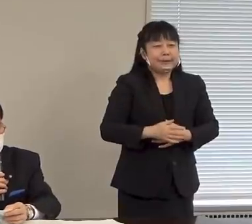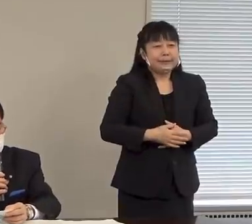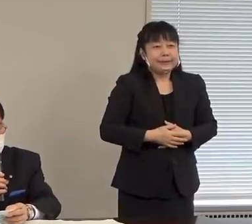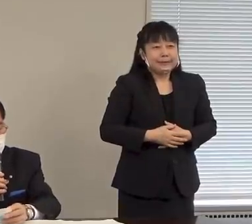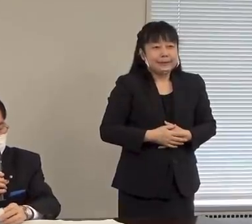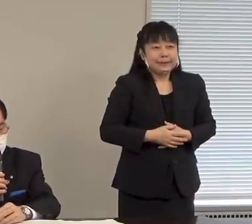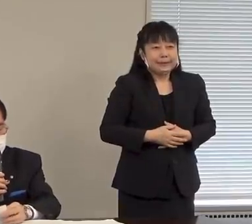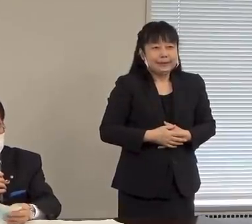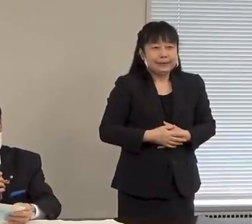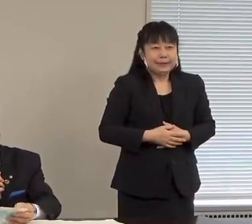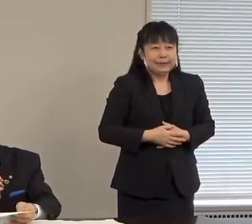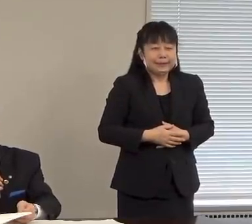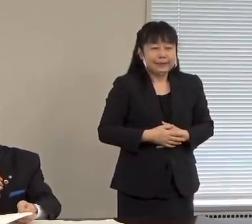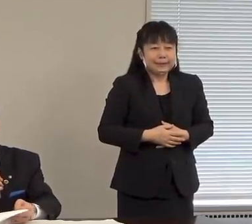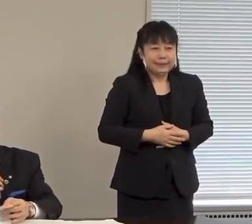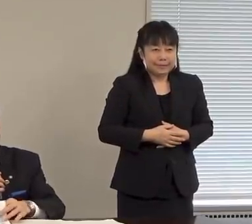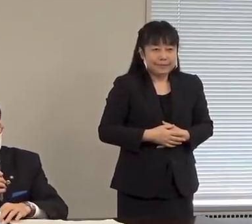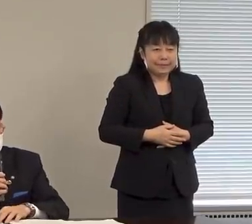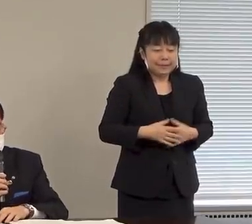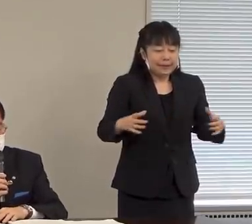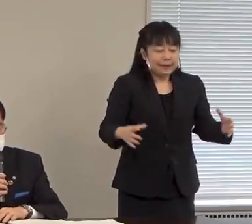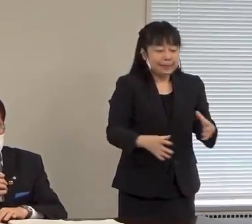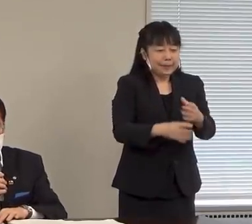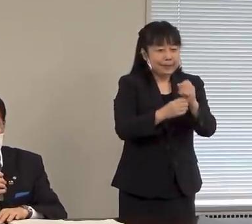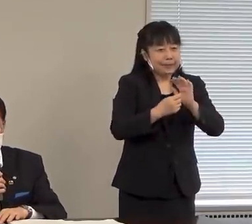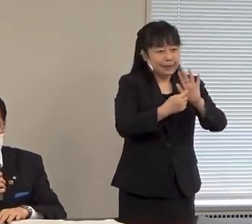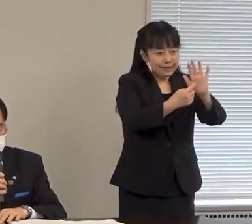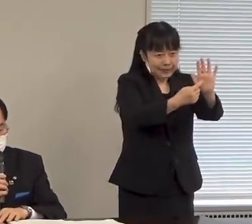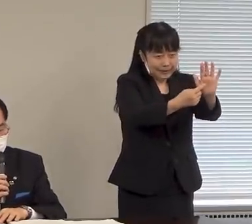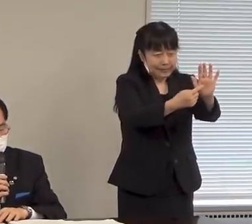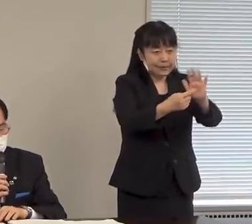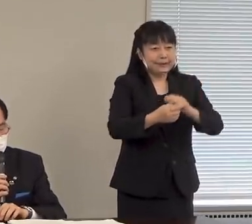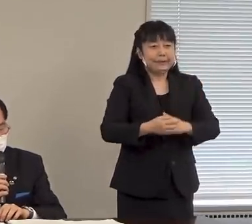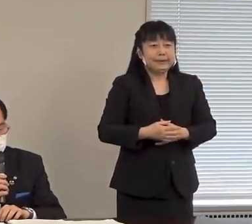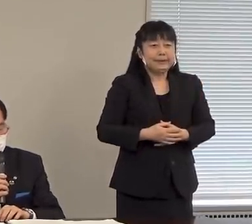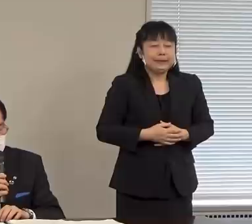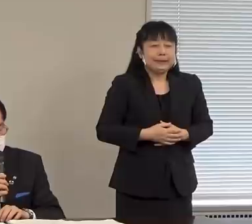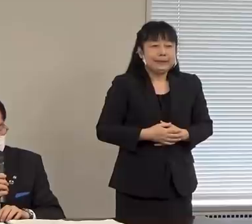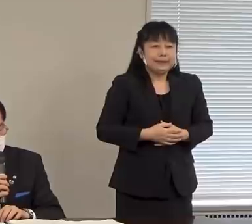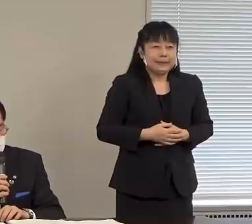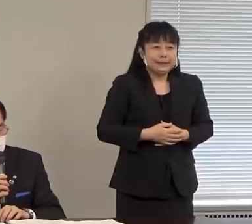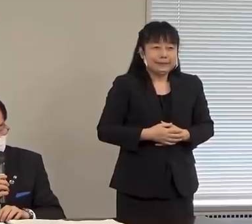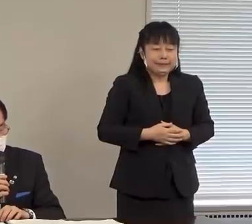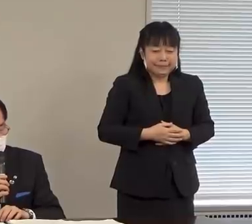この取りまとめを示ししております。まず9ページの別紙2におきまして、